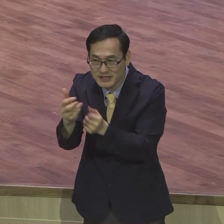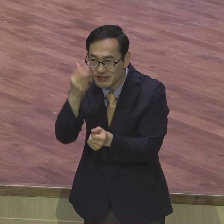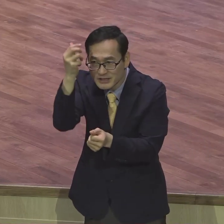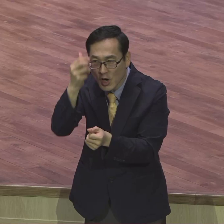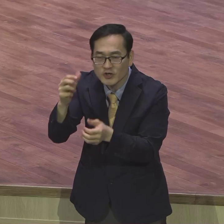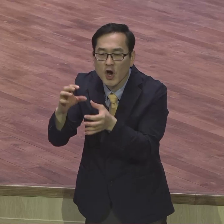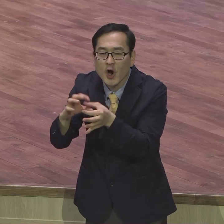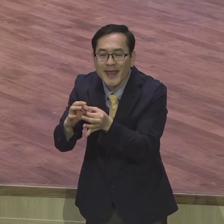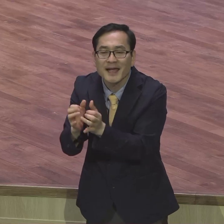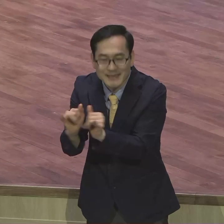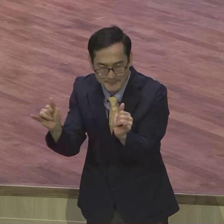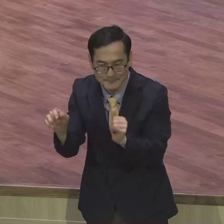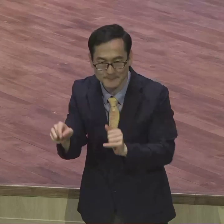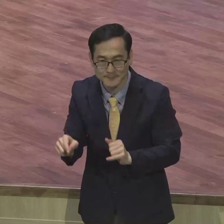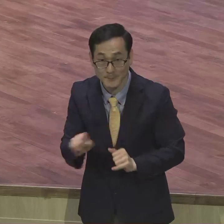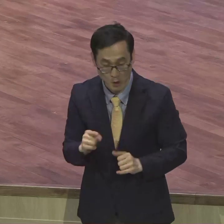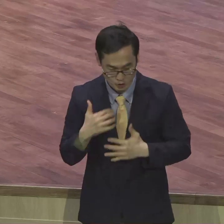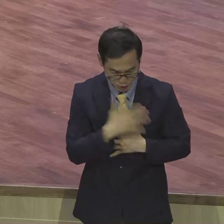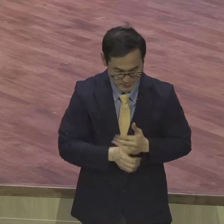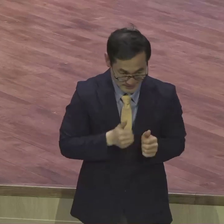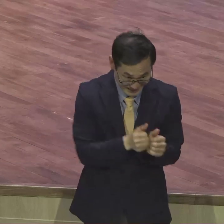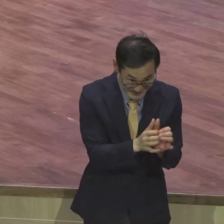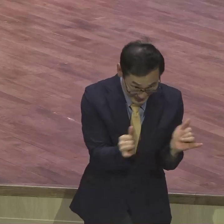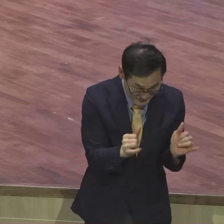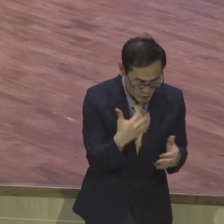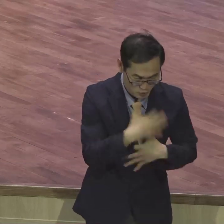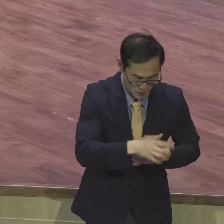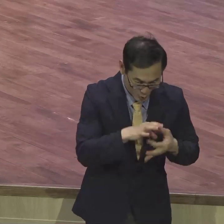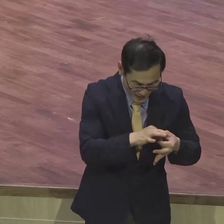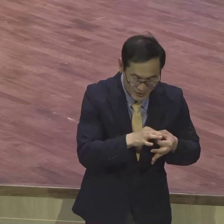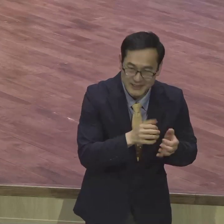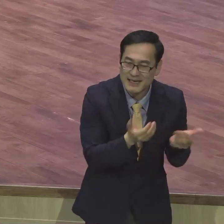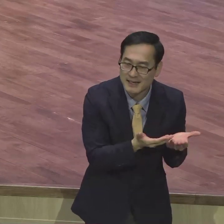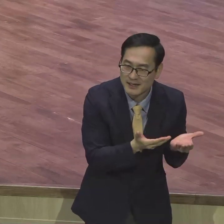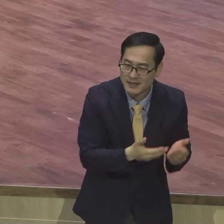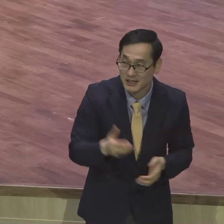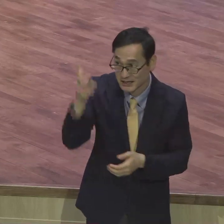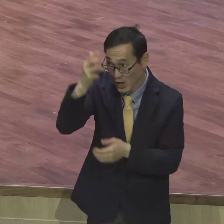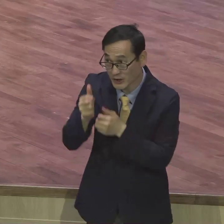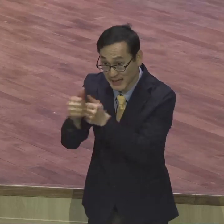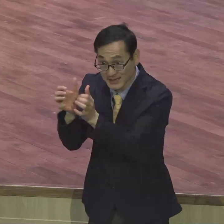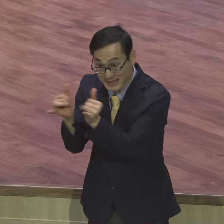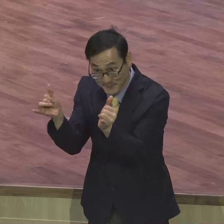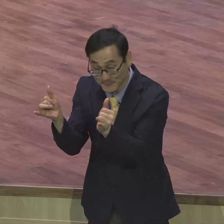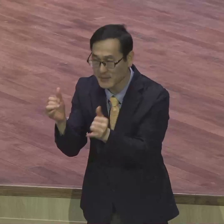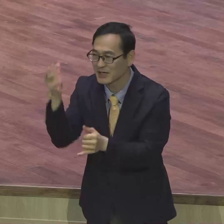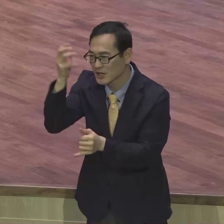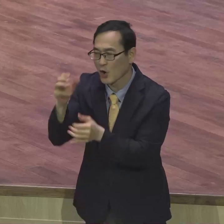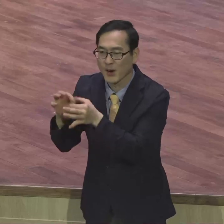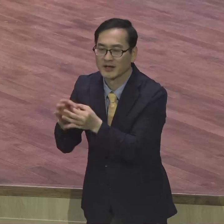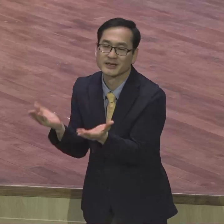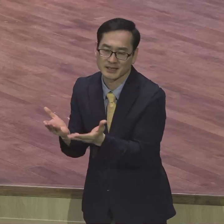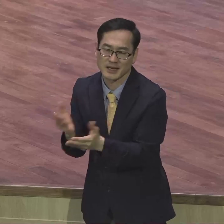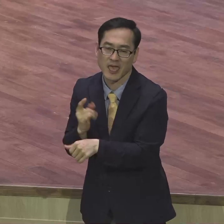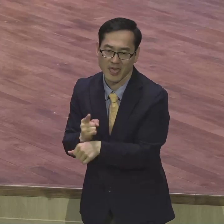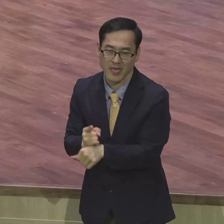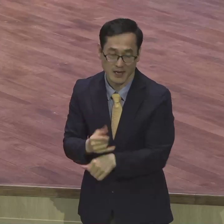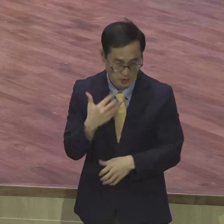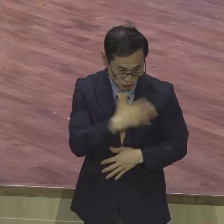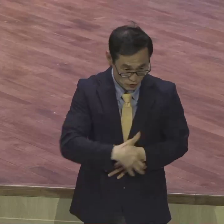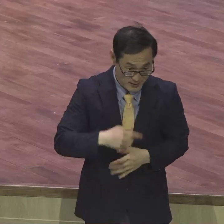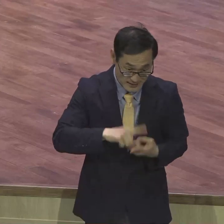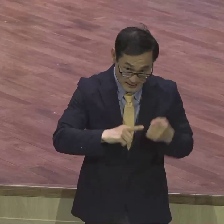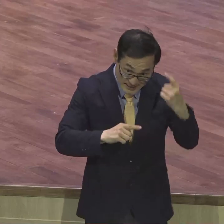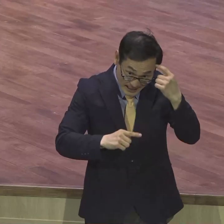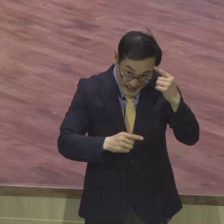5절로 6절봅니다. 육신을 따르는 자는 육신의 일을 영을 따르는 자는 영의 일을 생각하나니 육신의 생각은 사망이요